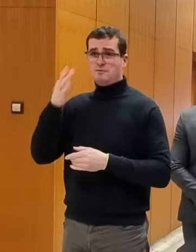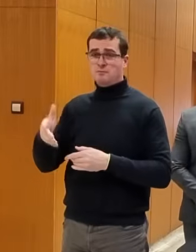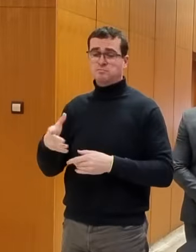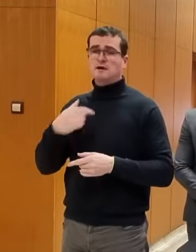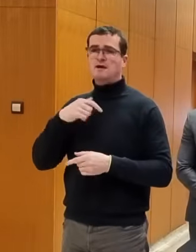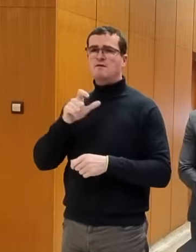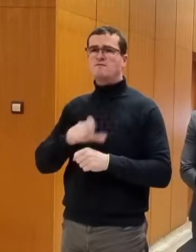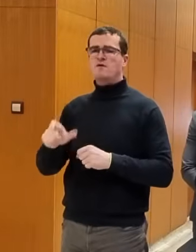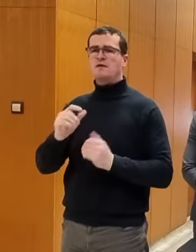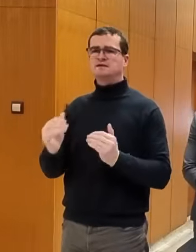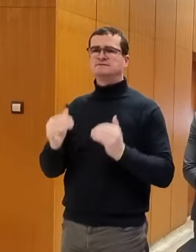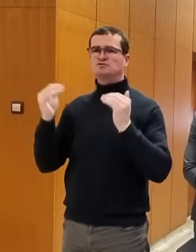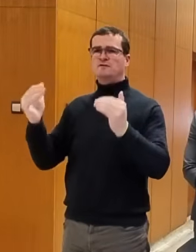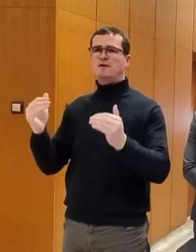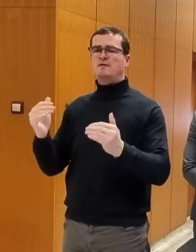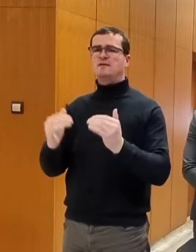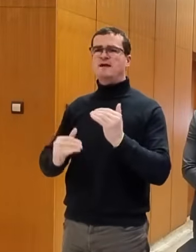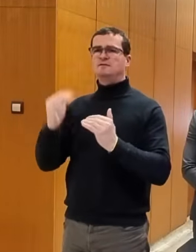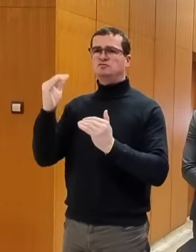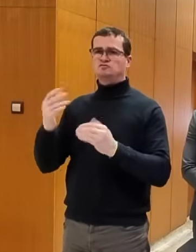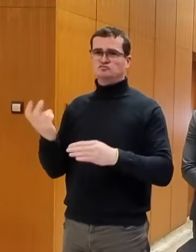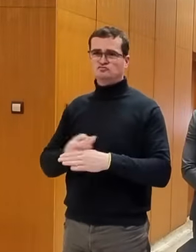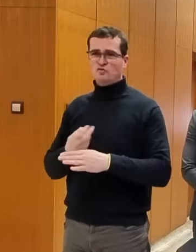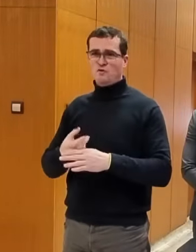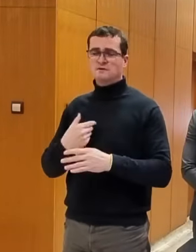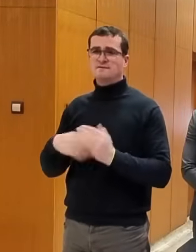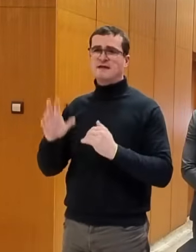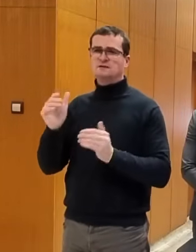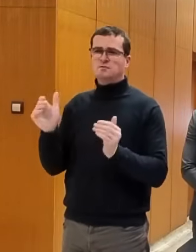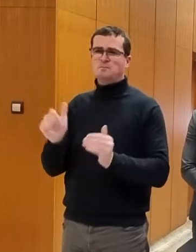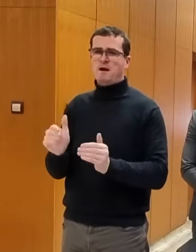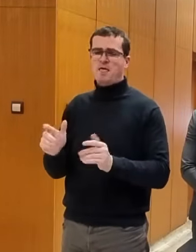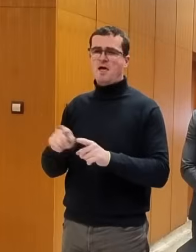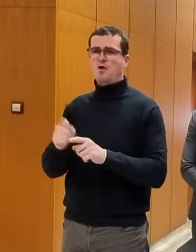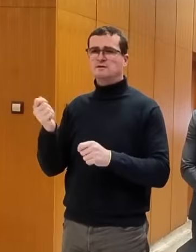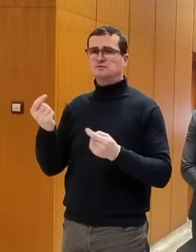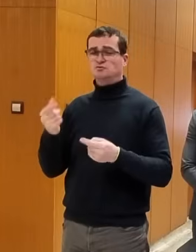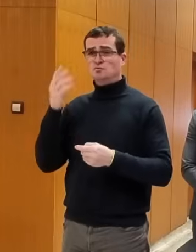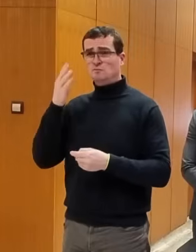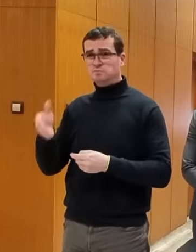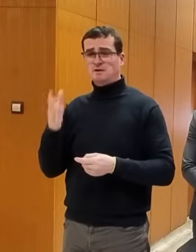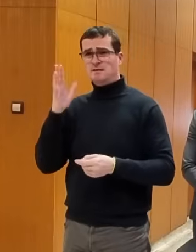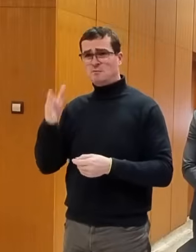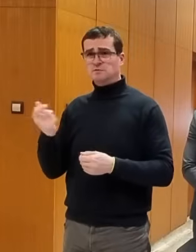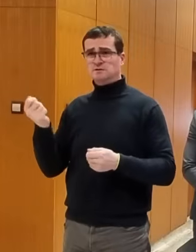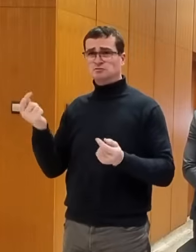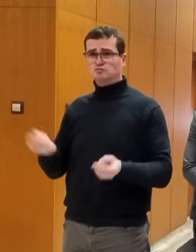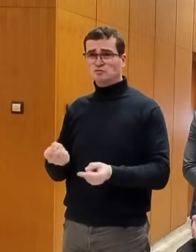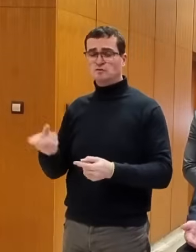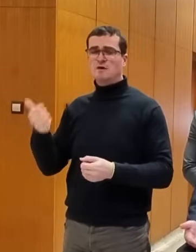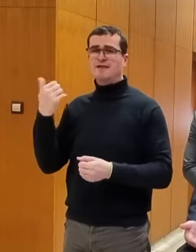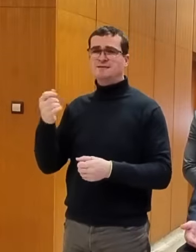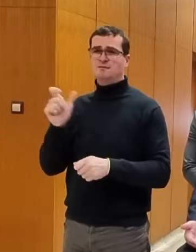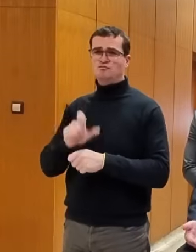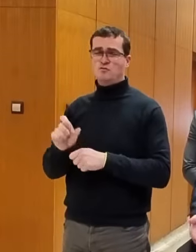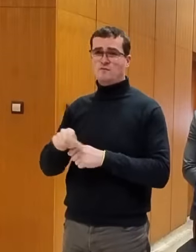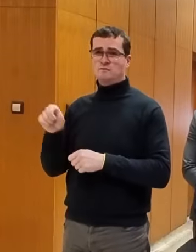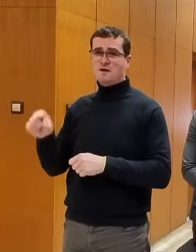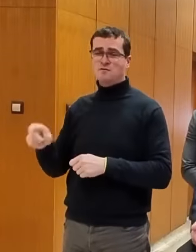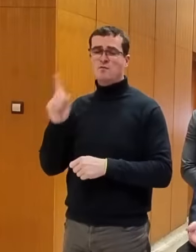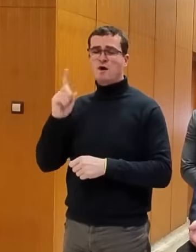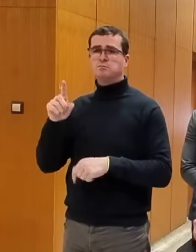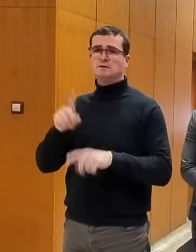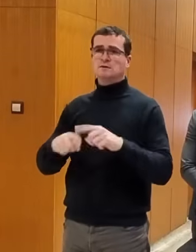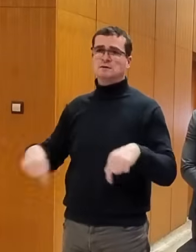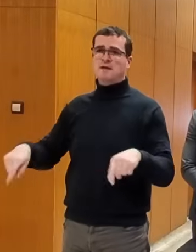to najmä z hľadiska zvyšovania výšky škody, viac než malej, kedy už nejaký trestný čin bude alebo nebude trestným činom, čiže to bude jediný dôvod na to,